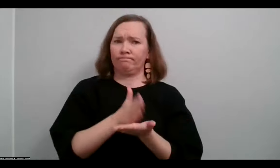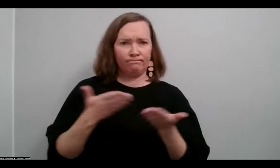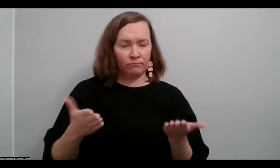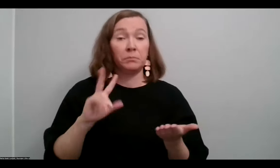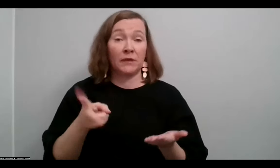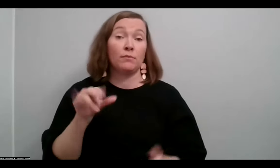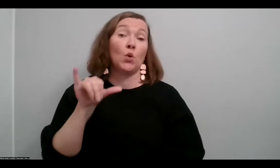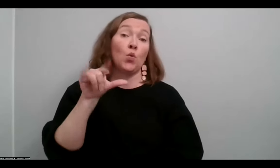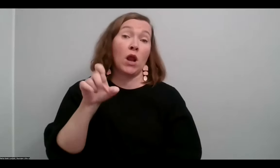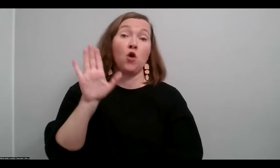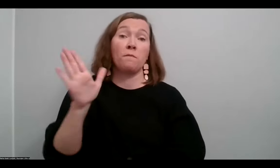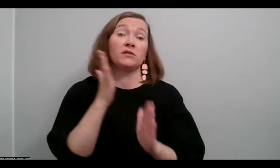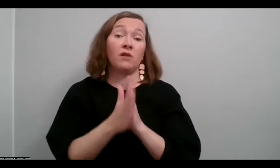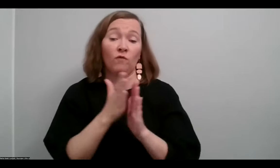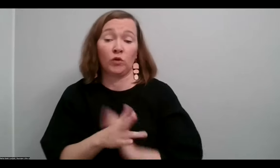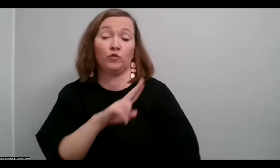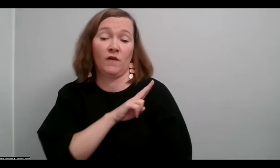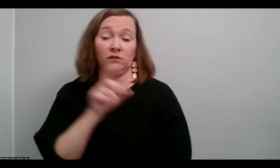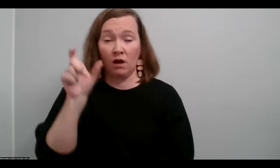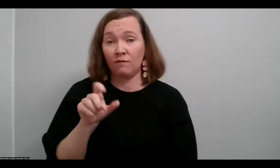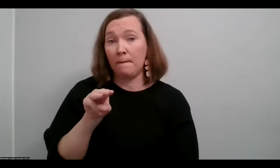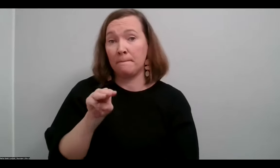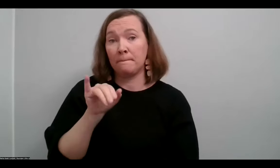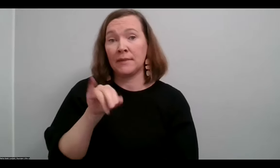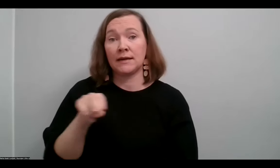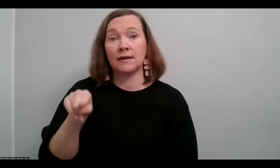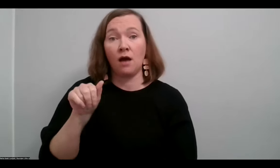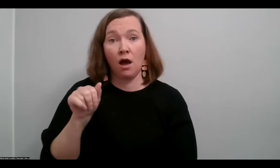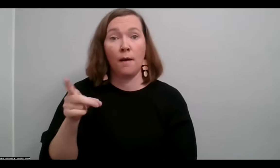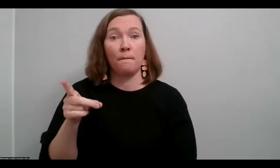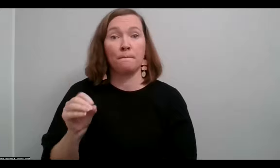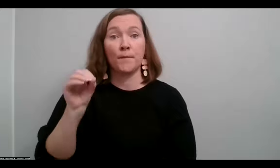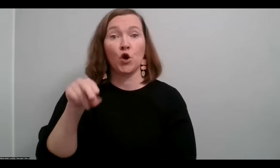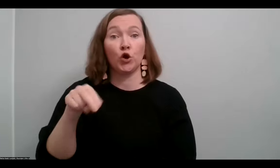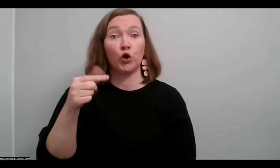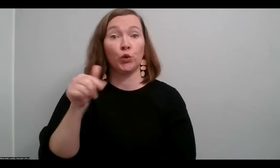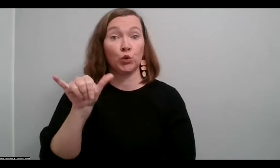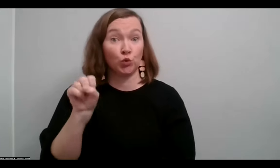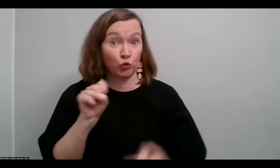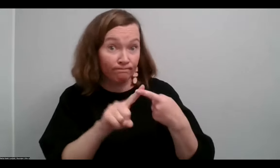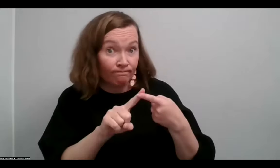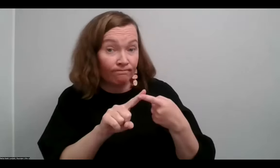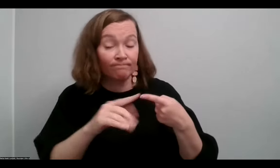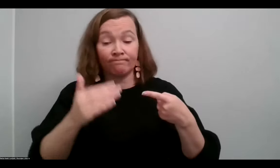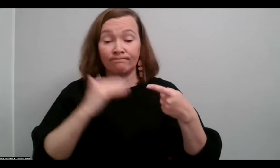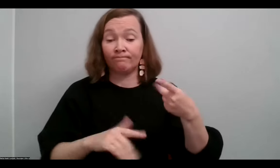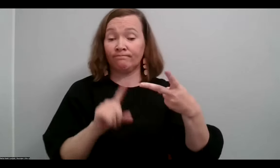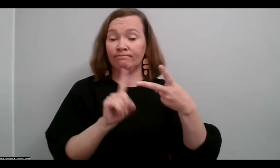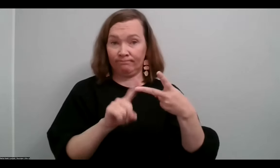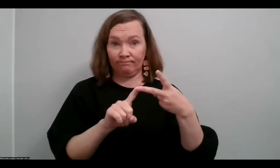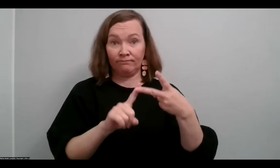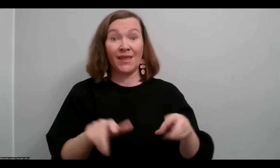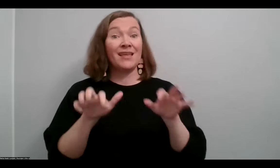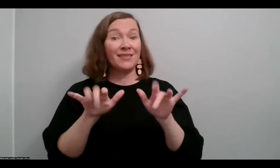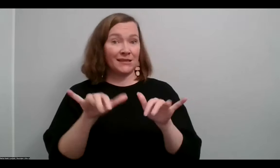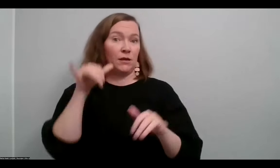viittomakieliset palvelut. Ja meillä on täältä saavutettavuus vastaava Ylestä Minna Pöntys alustamassa tätä